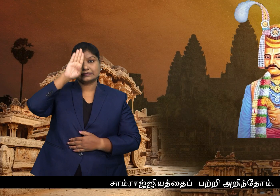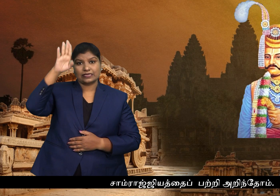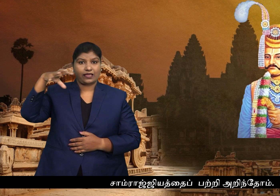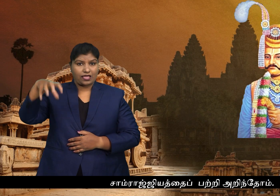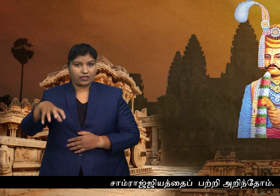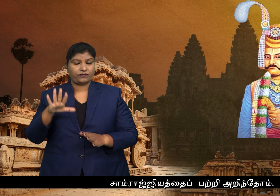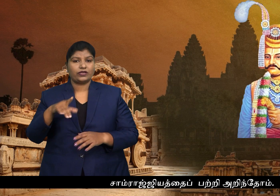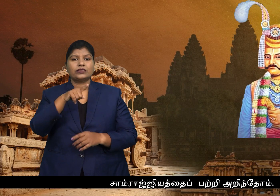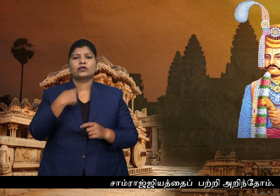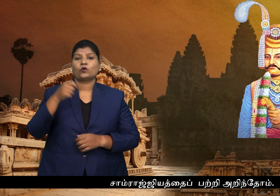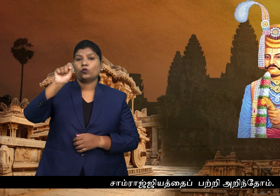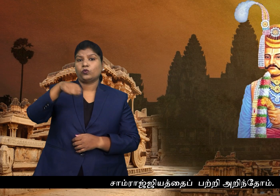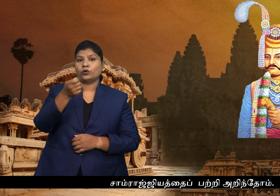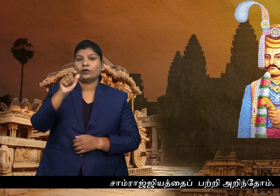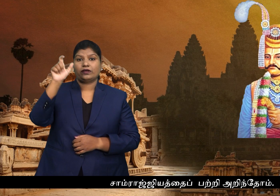அறிந்தோம்.